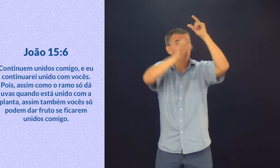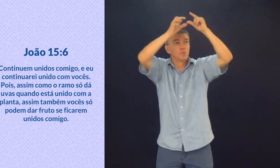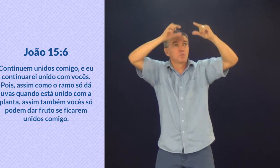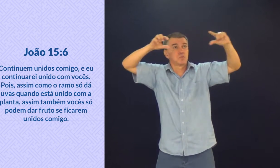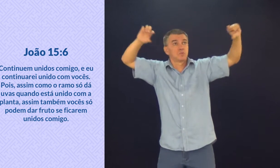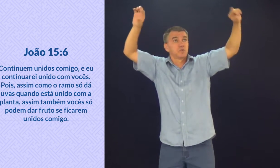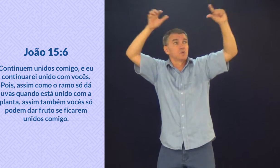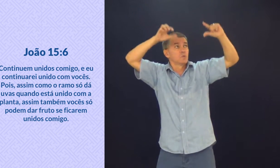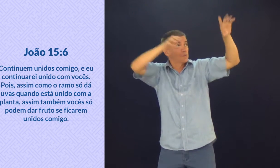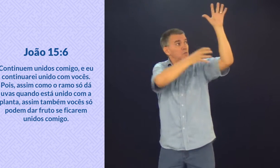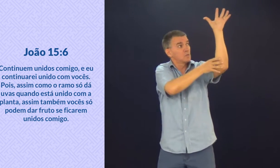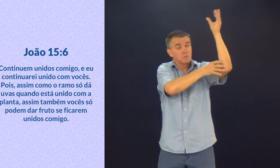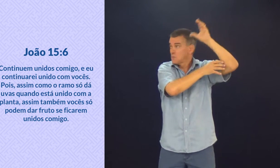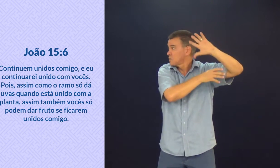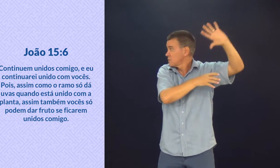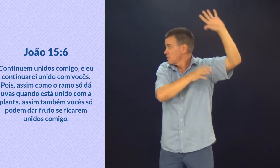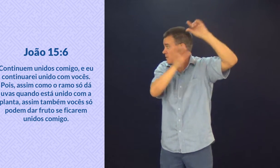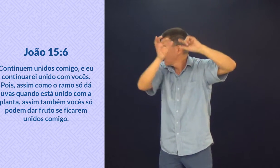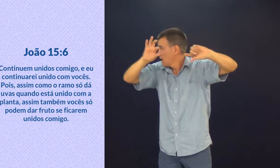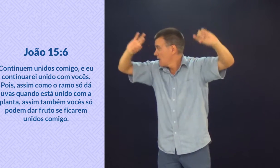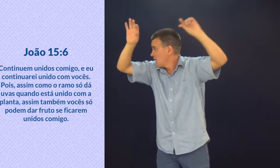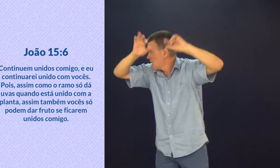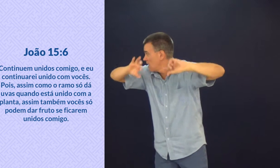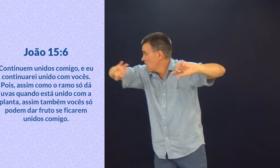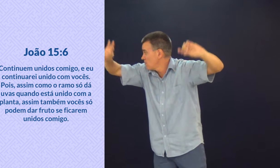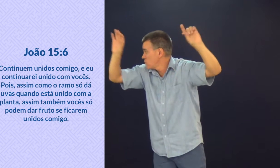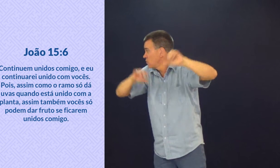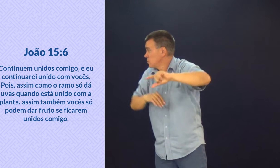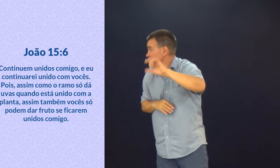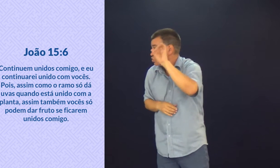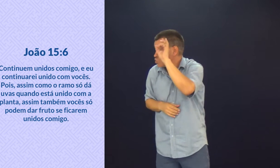foi assim como ramo só de uvas